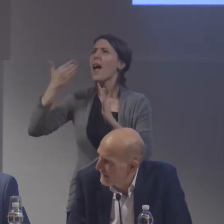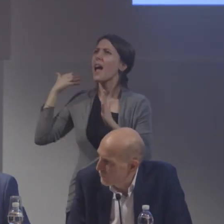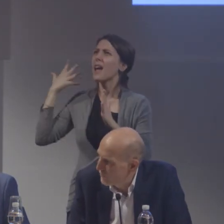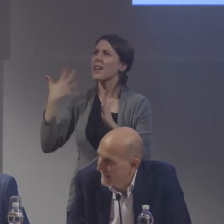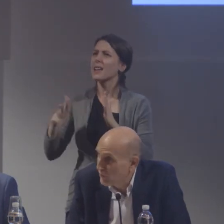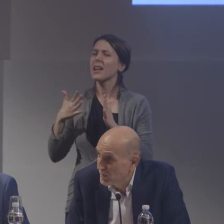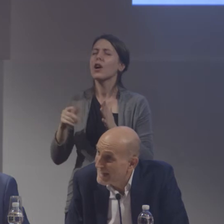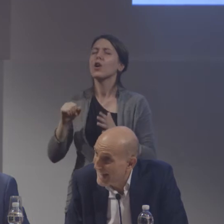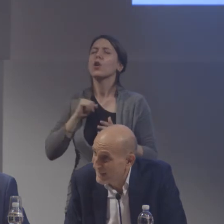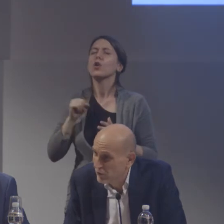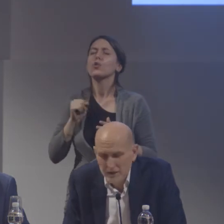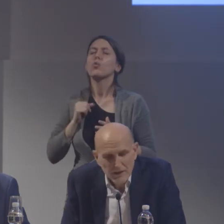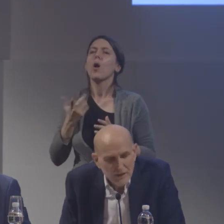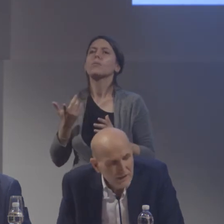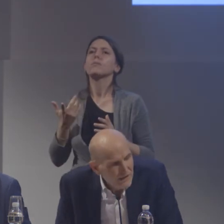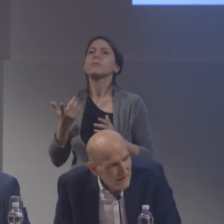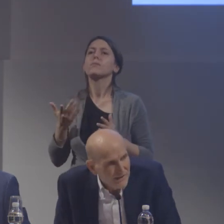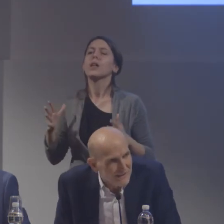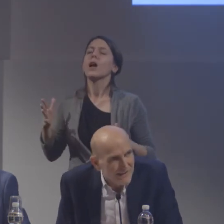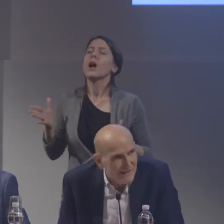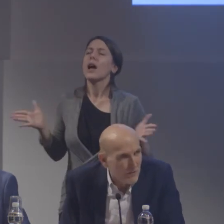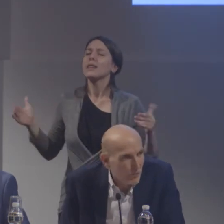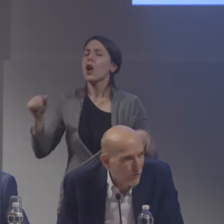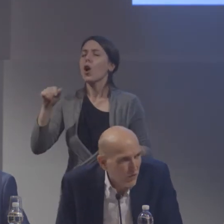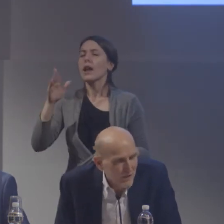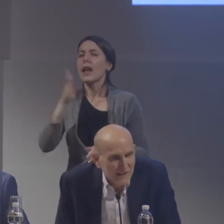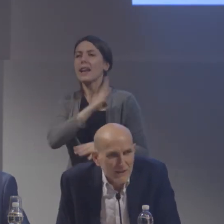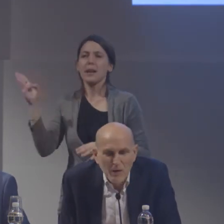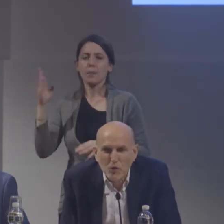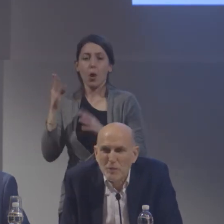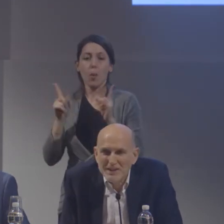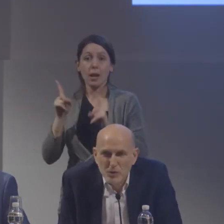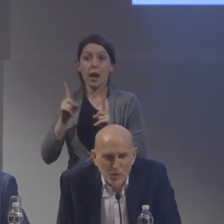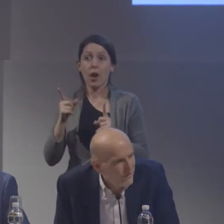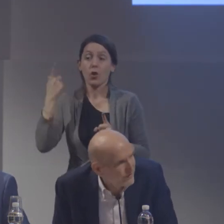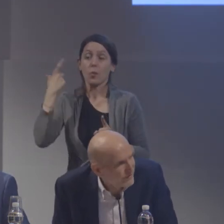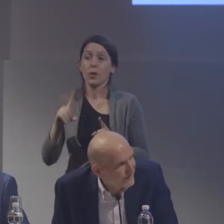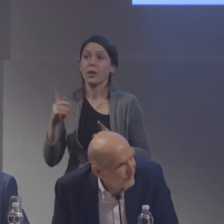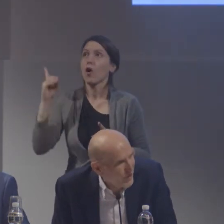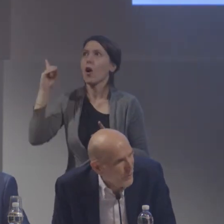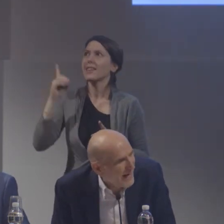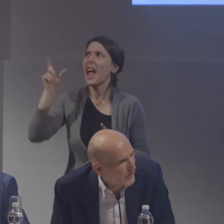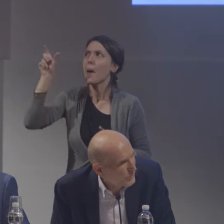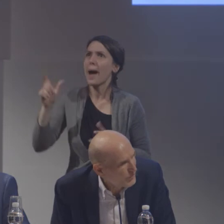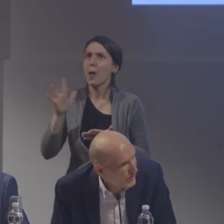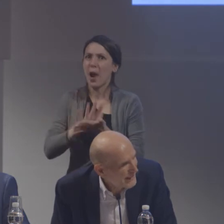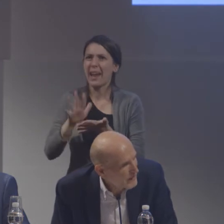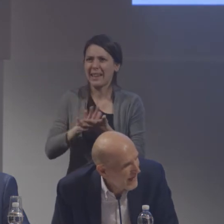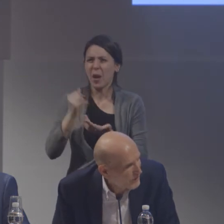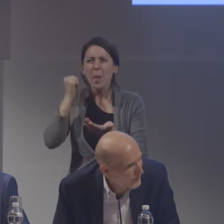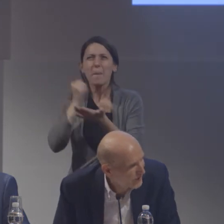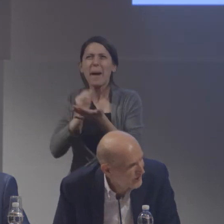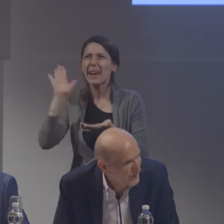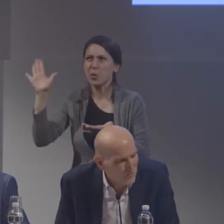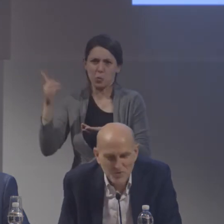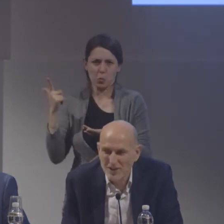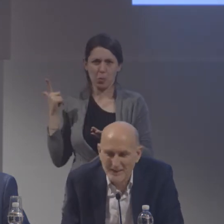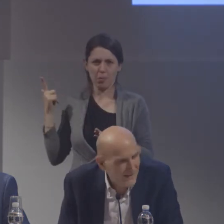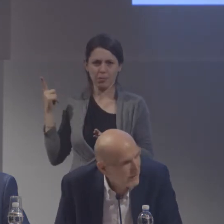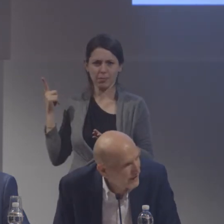al Salone del Libro di Milano, anche da buffo, no? Perché De Mauro come editore non c'era un marchio editoriale De Mauro, no?